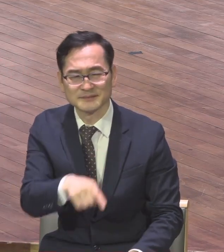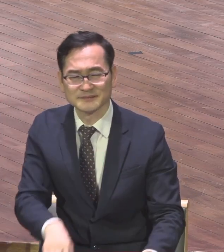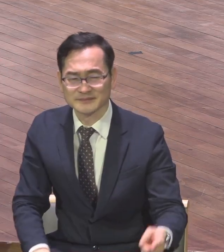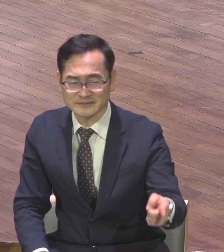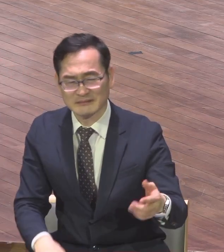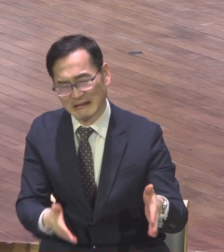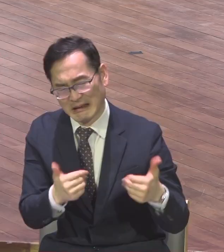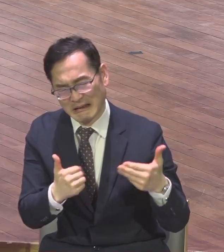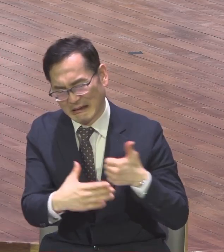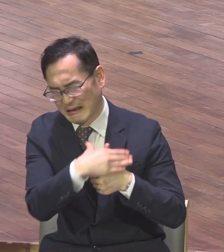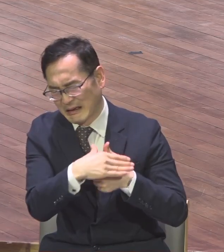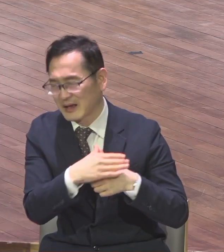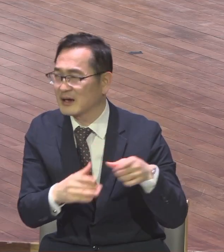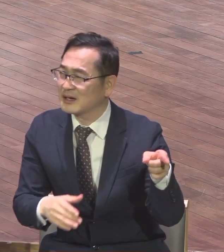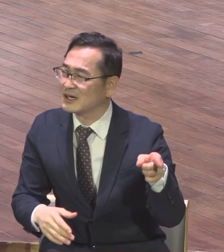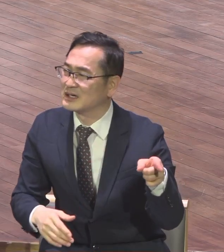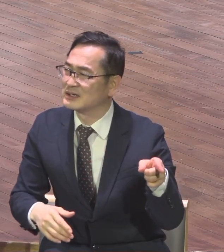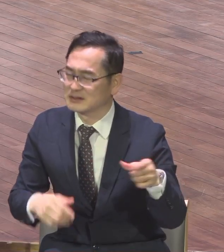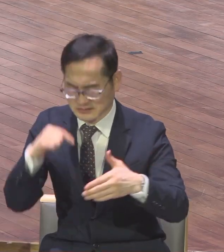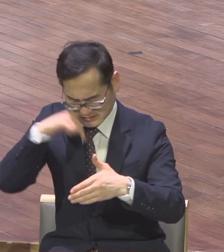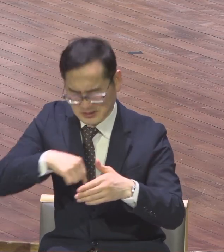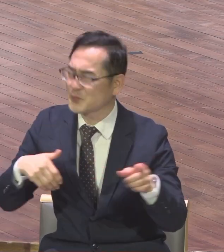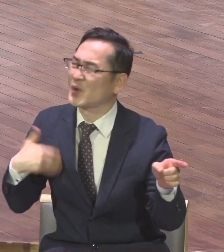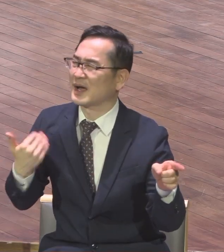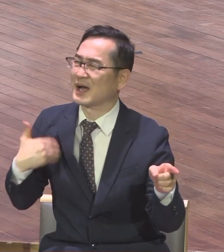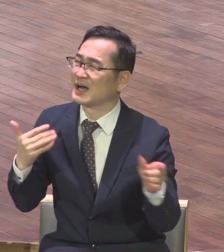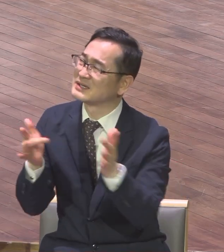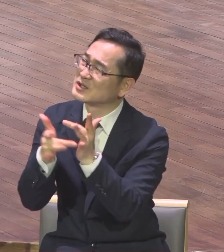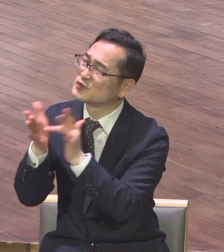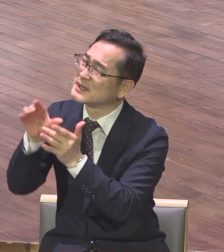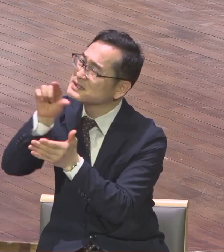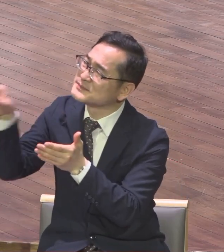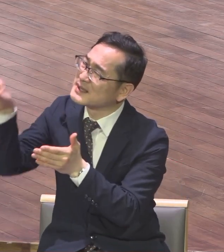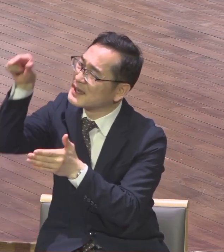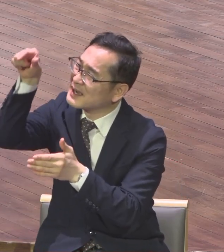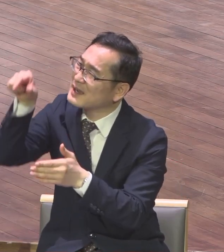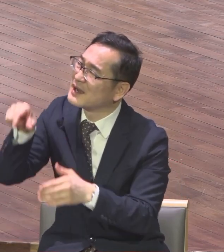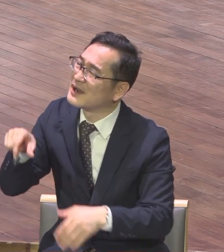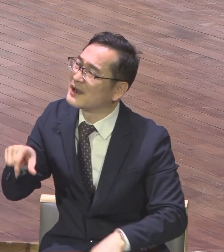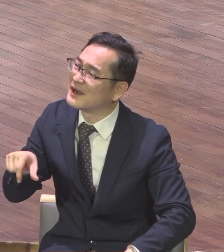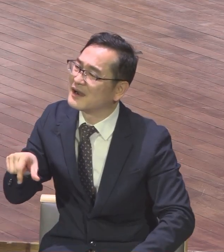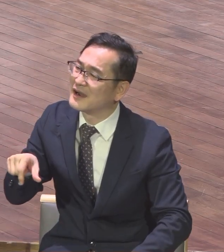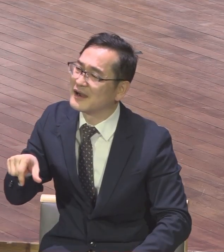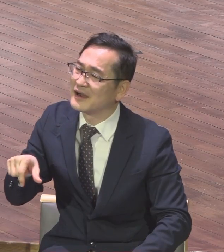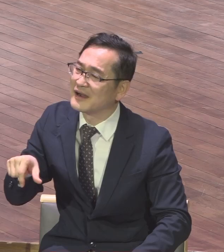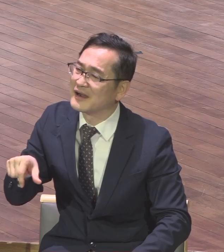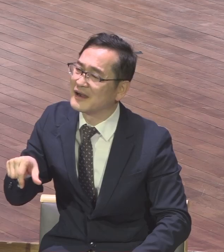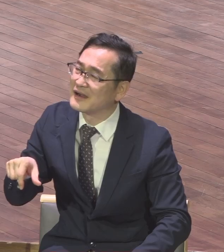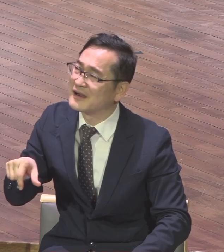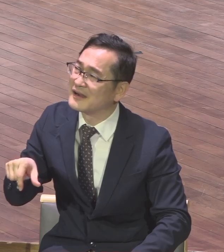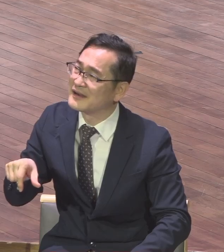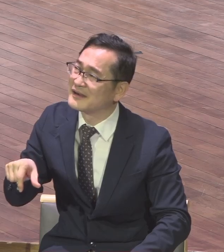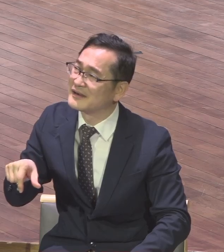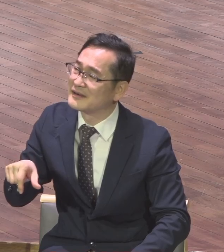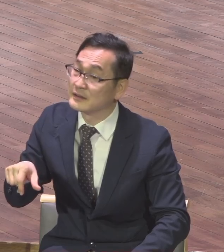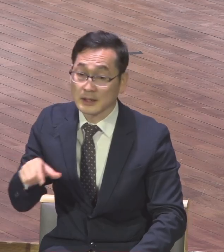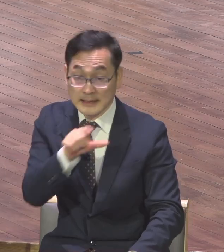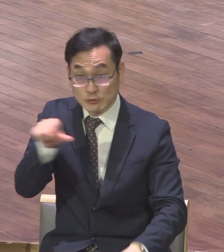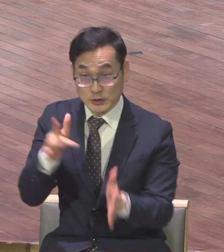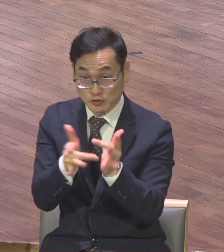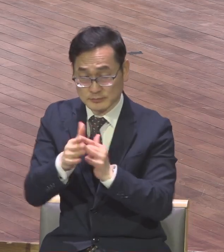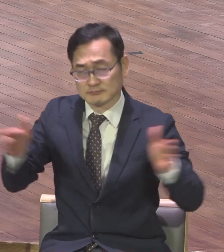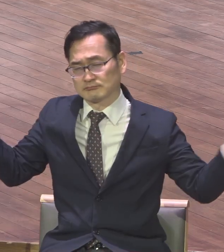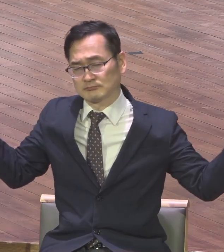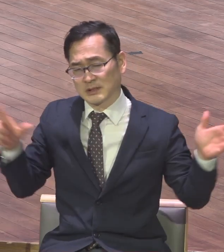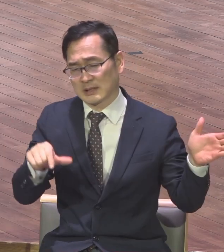알지 못하니이다. 예수님이 십자가에 하신 기도예요. 예수님을 십자가 못 받는 저들을 향해서 아버지, 저들이